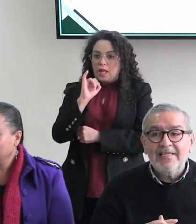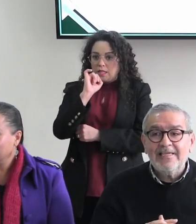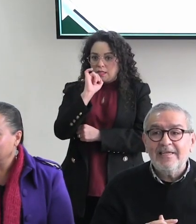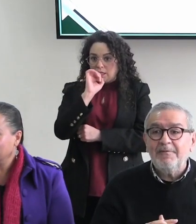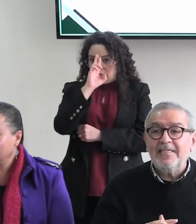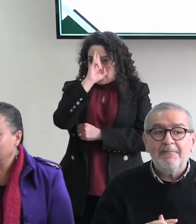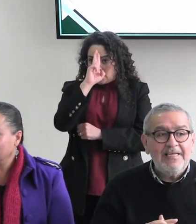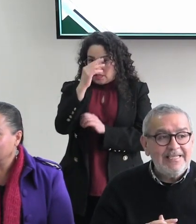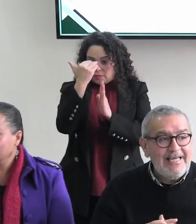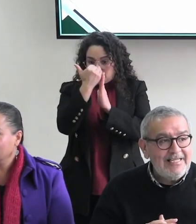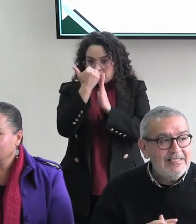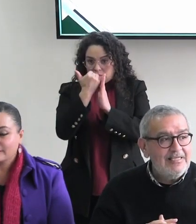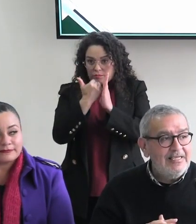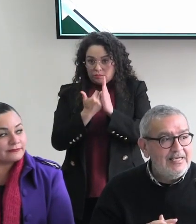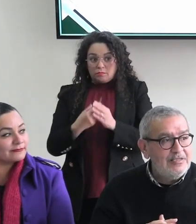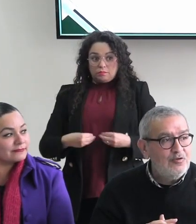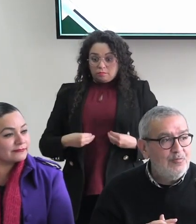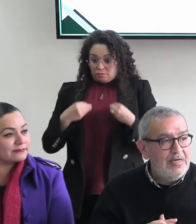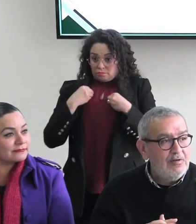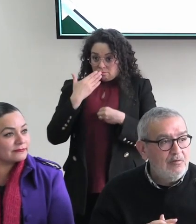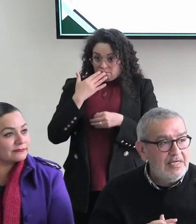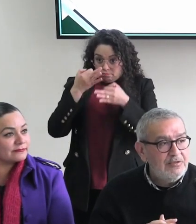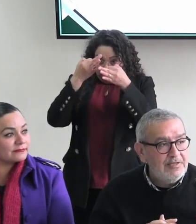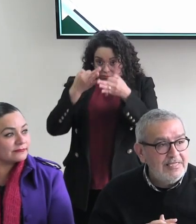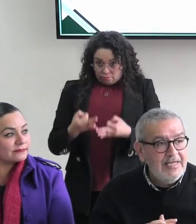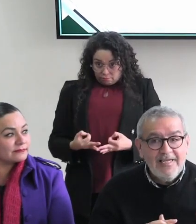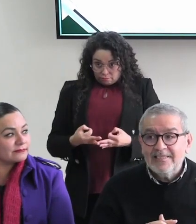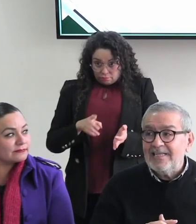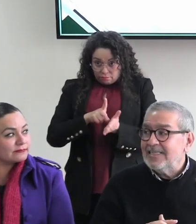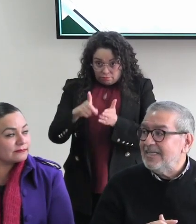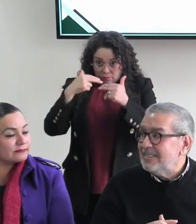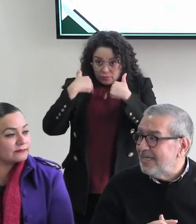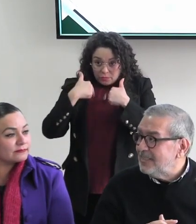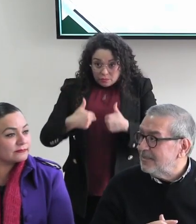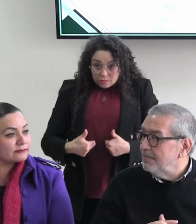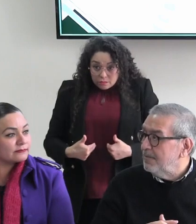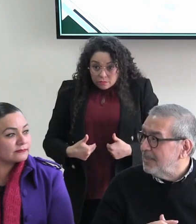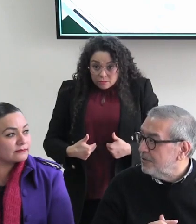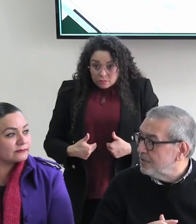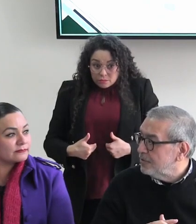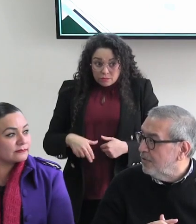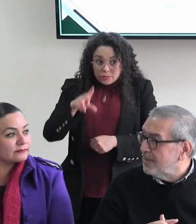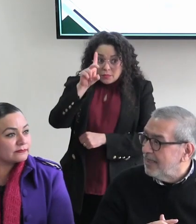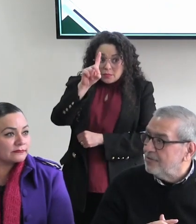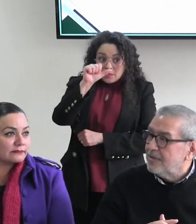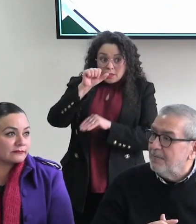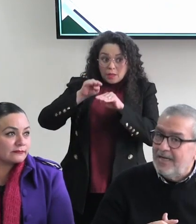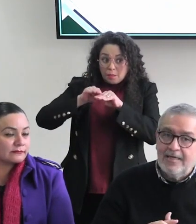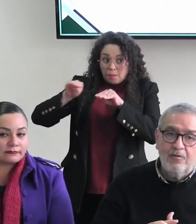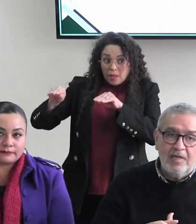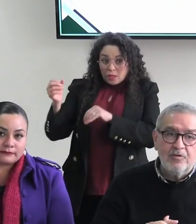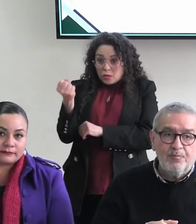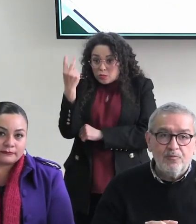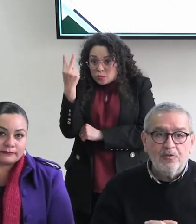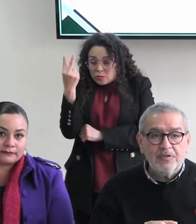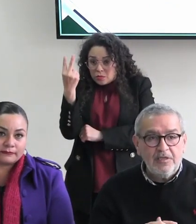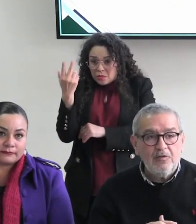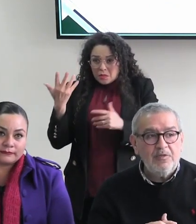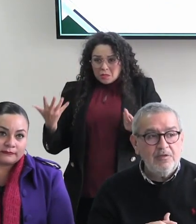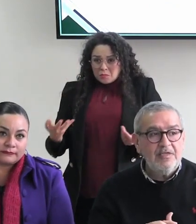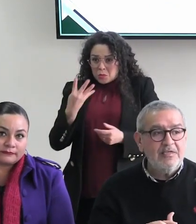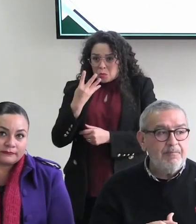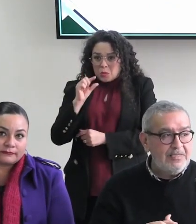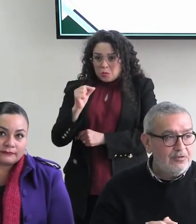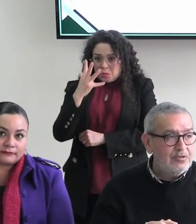la parte de habitabilidad del derecho humano a una ciudad, 36 metros cuadrados que valen